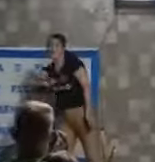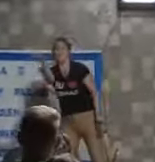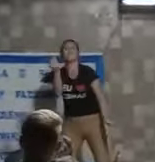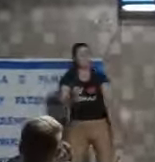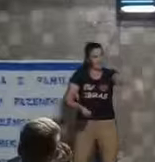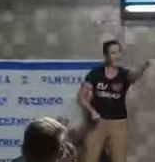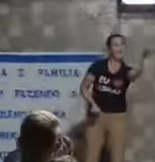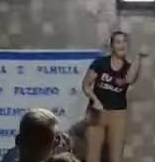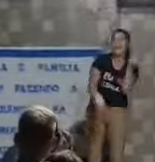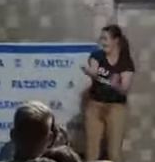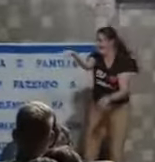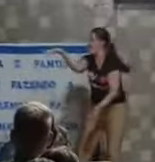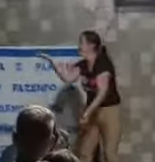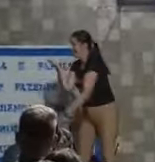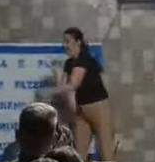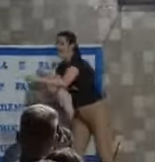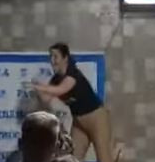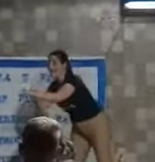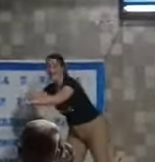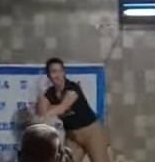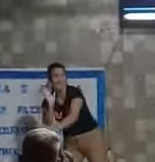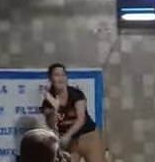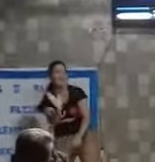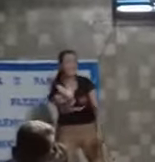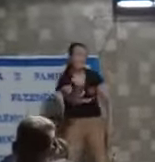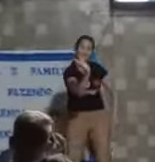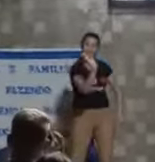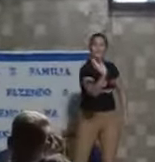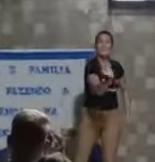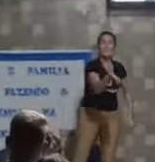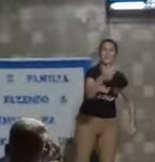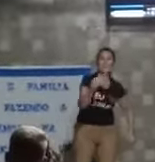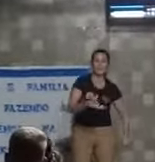Siga a luz que do já faz mais